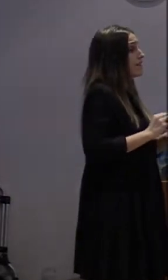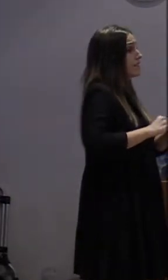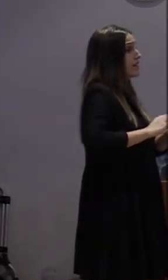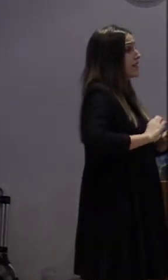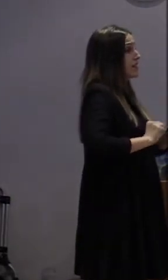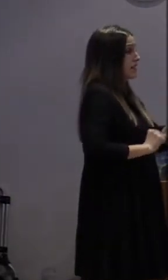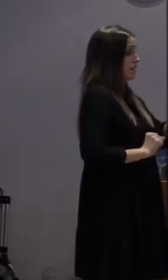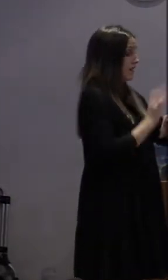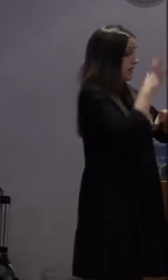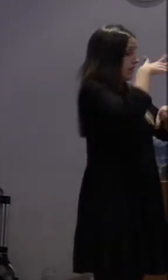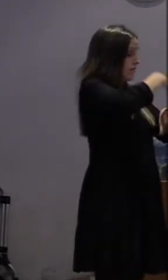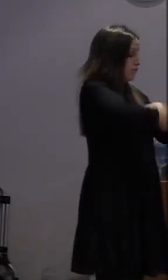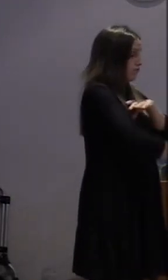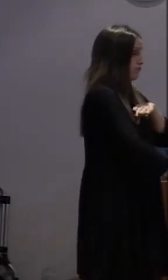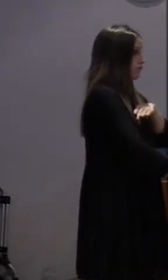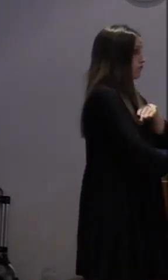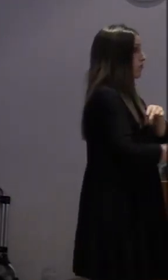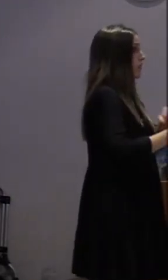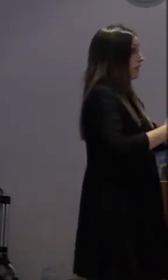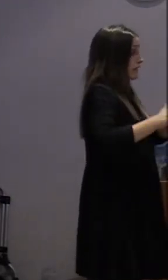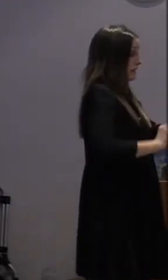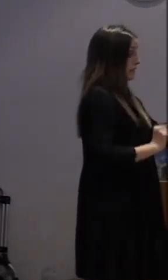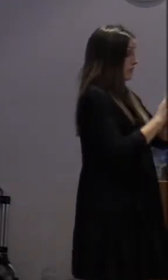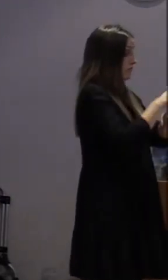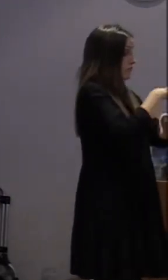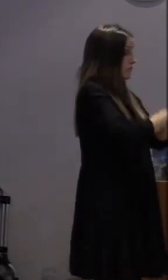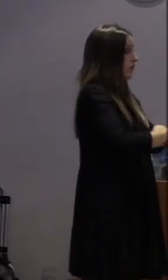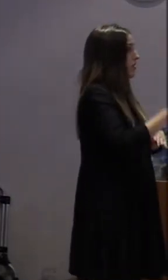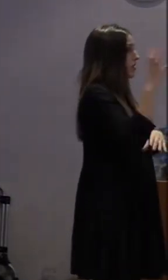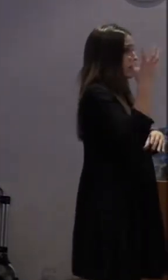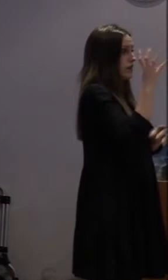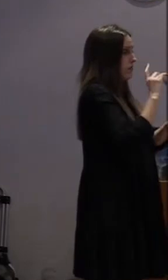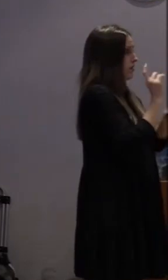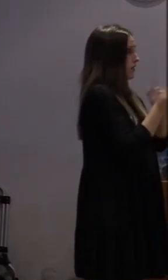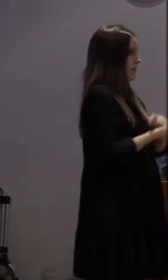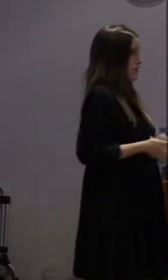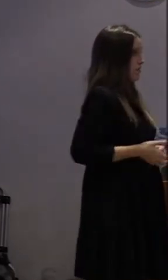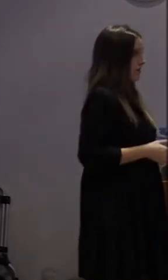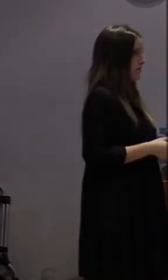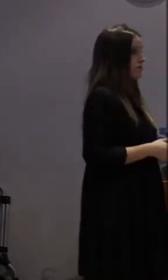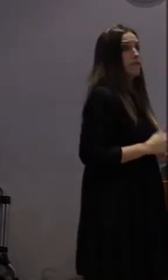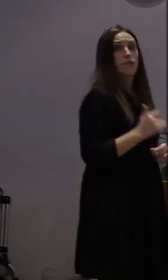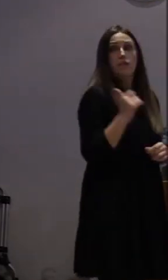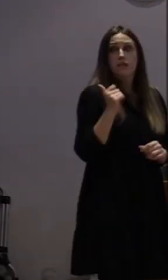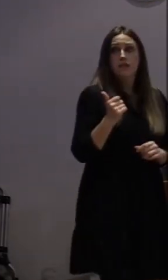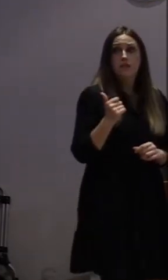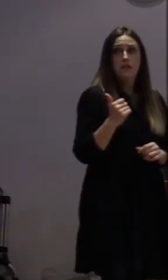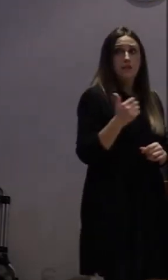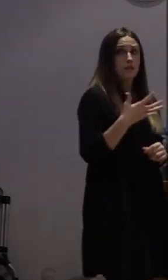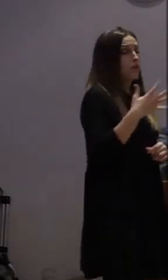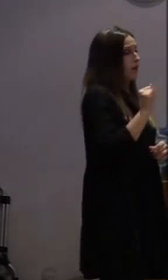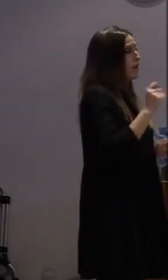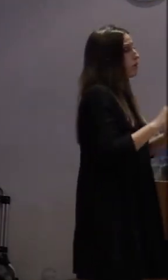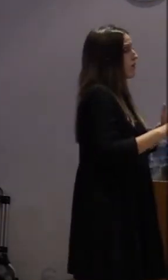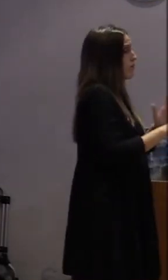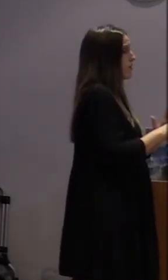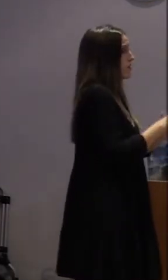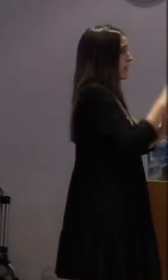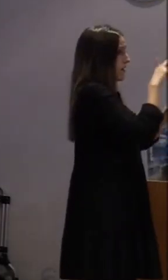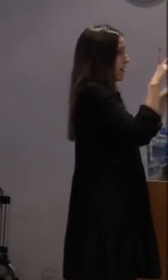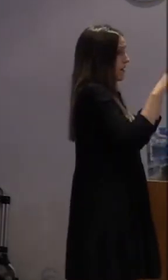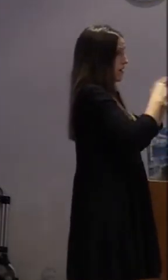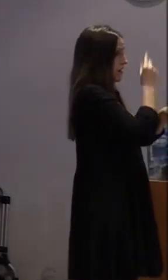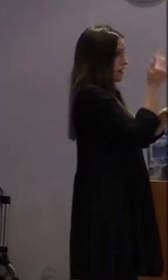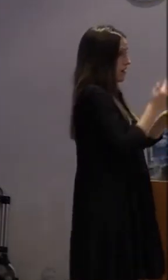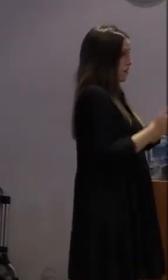volcánicas. Las grandes erupciones alteran el clima, como vamos a ver, y eso deja una huella también en la pintura.